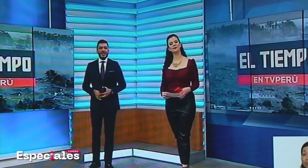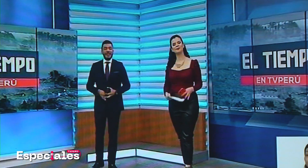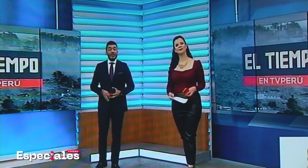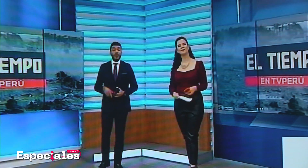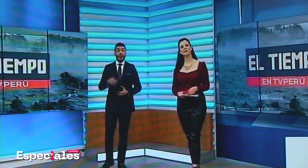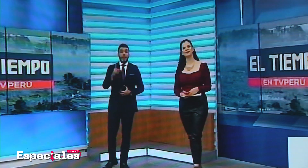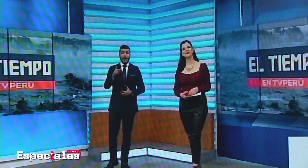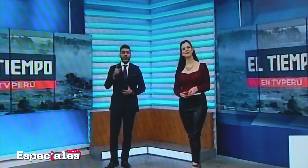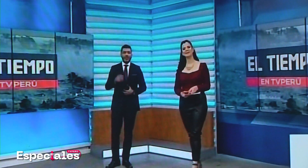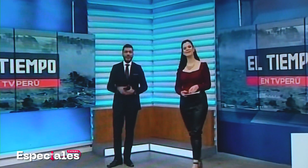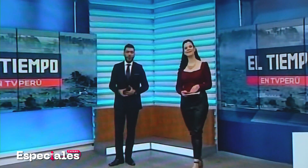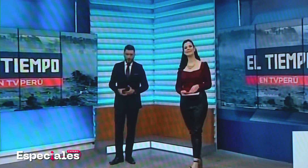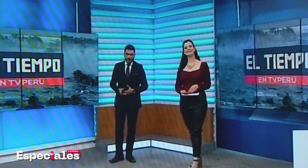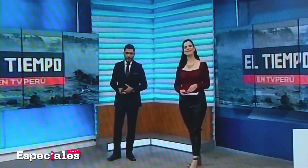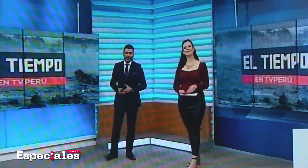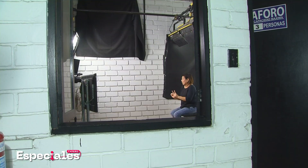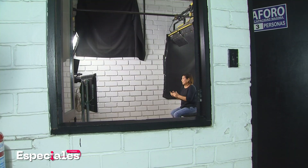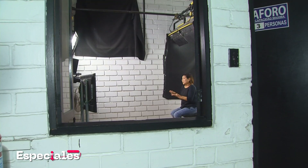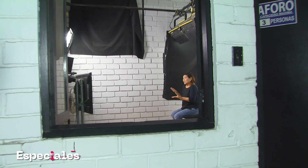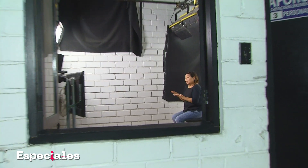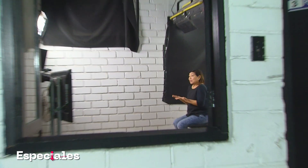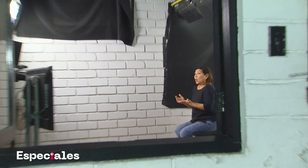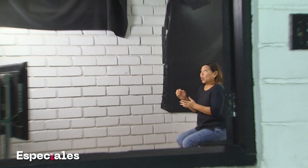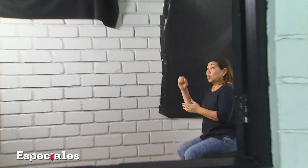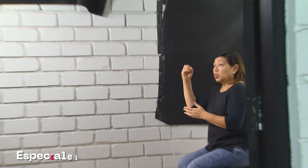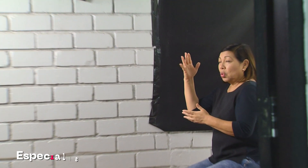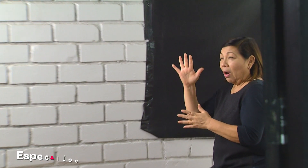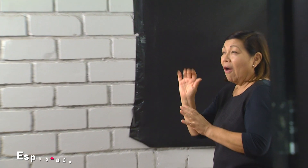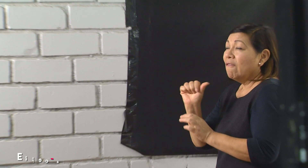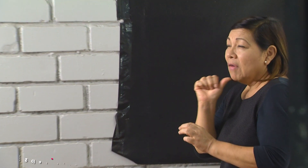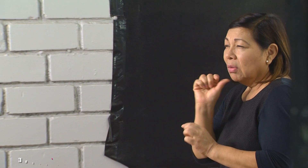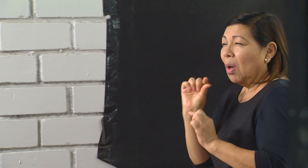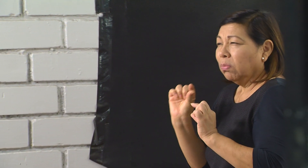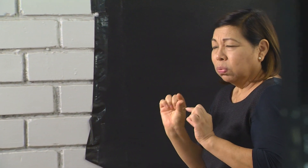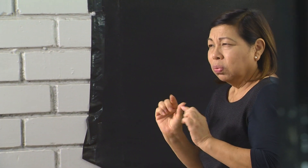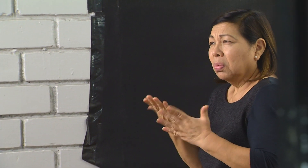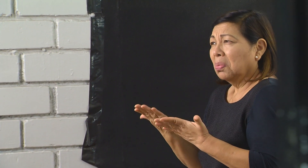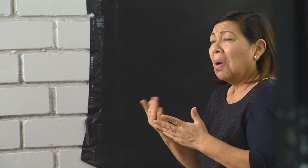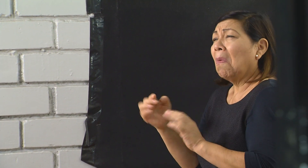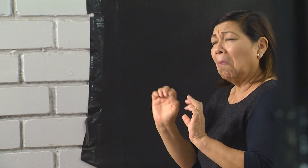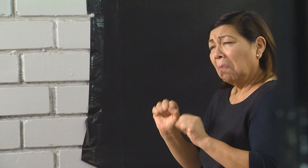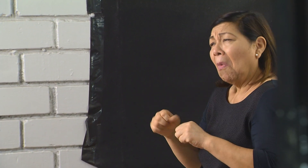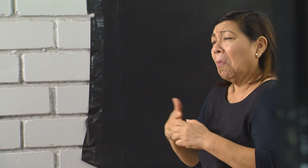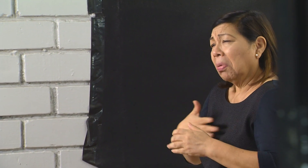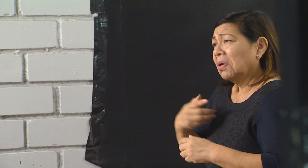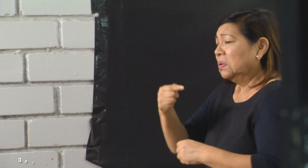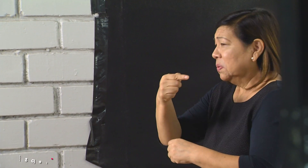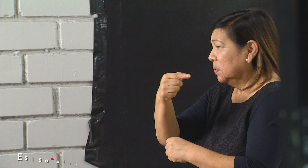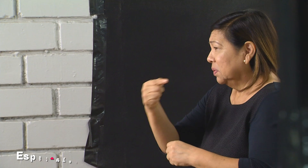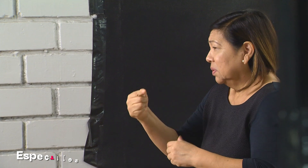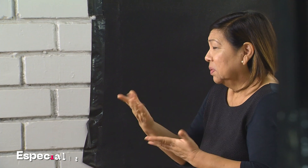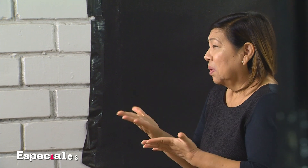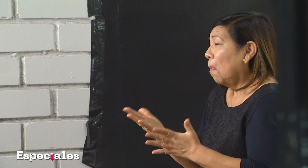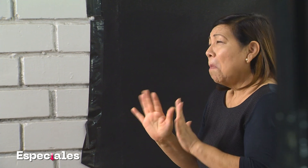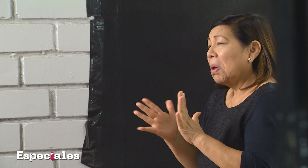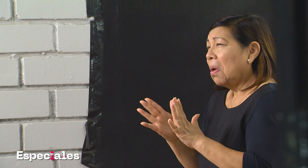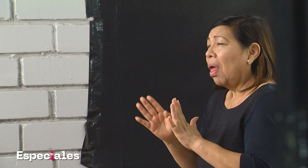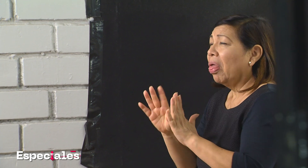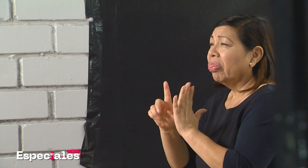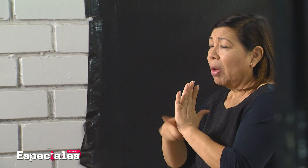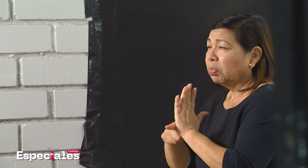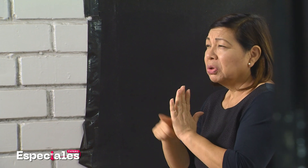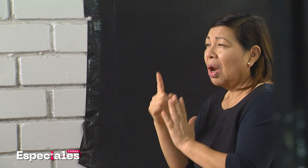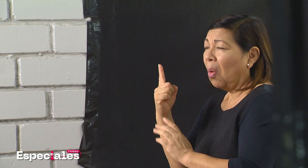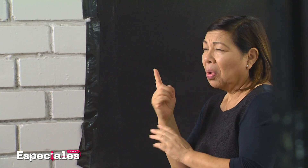De cabello corto, ojos rasgados y siempre atenta frente al televisor, ella es Hilda Malache, la intérprete